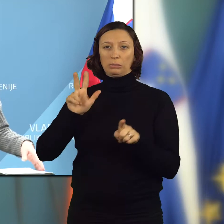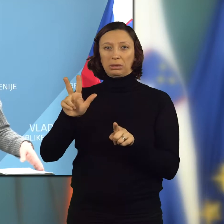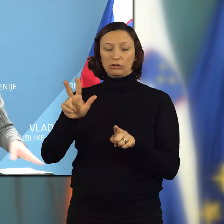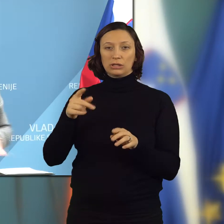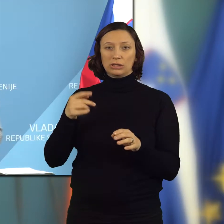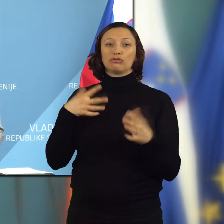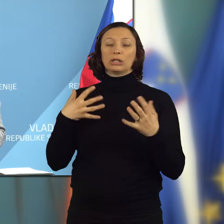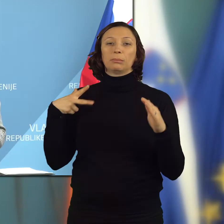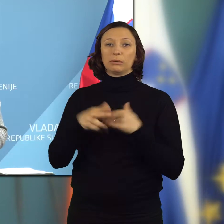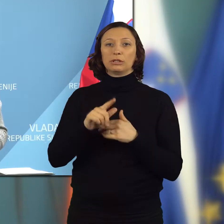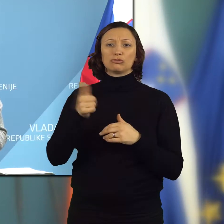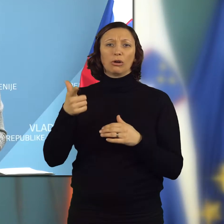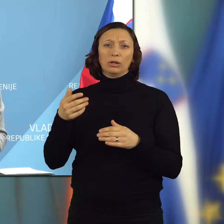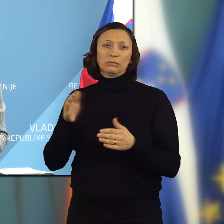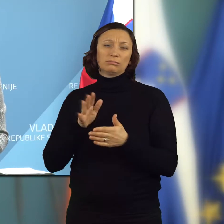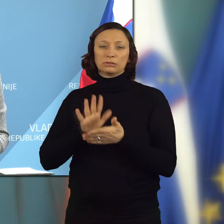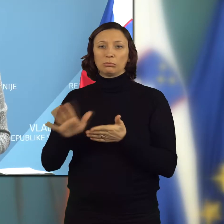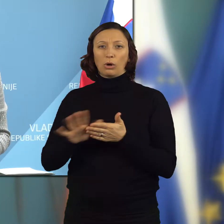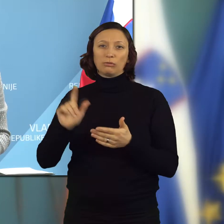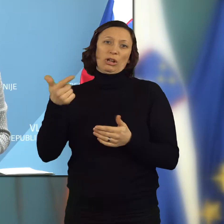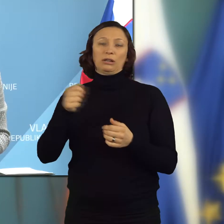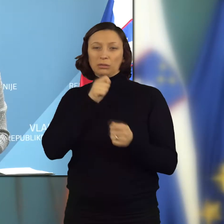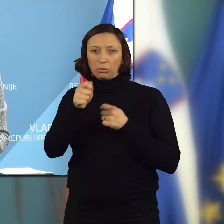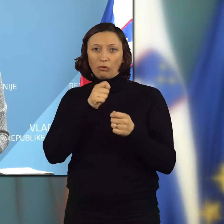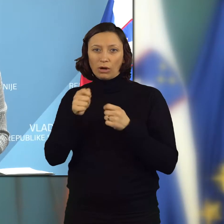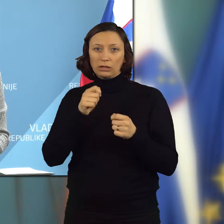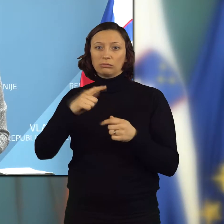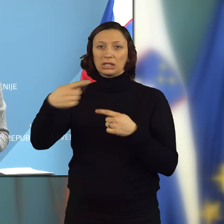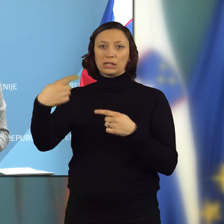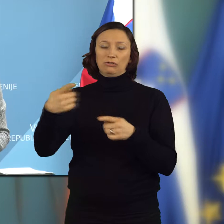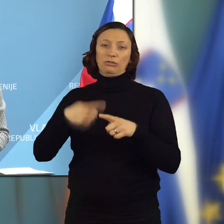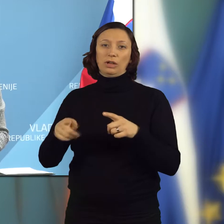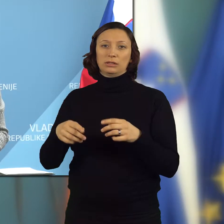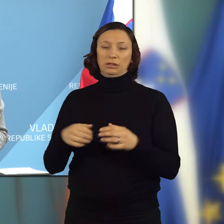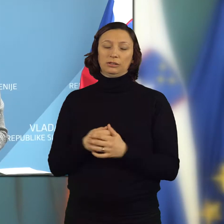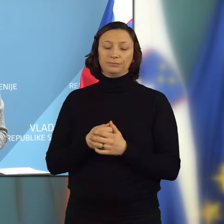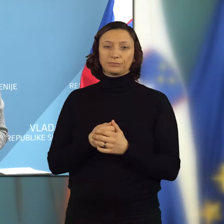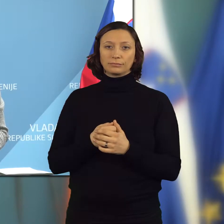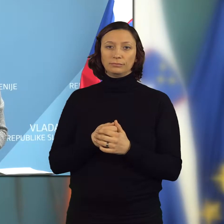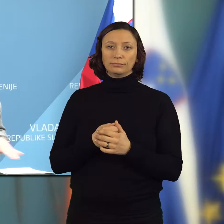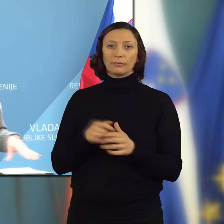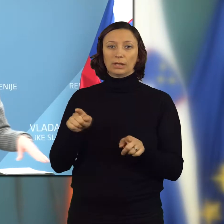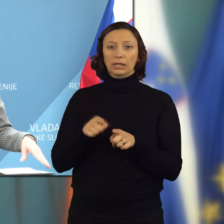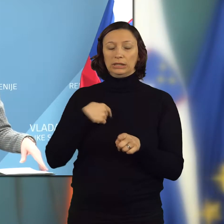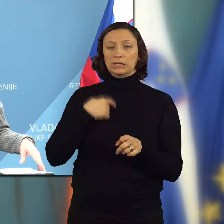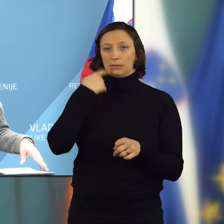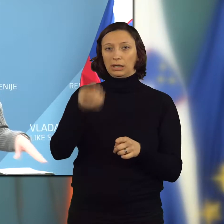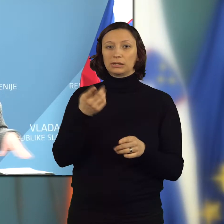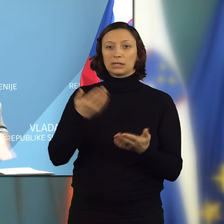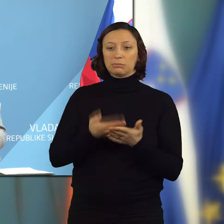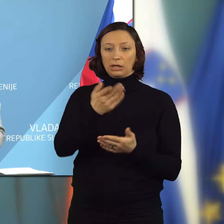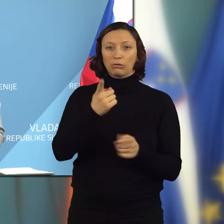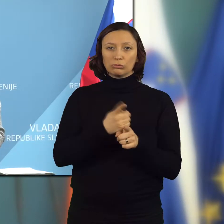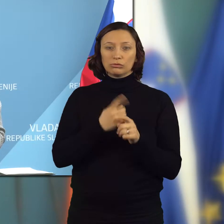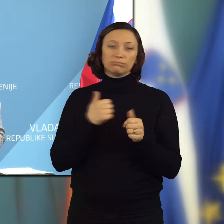želi preprečiti sekundarno viktimizacijo in ponovno zaslišanje v kasnejših fazah postopka. Kot sem rekla, s predlogom